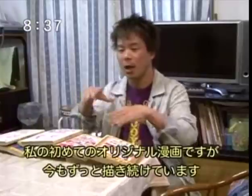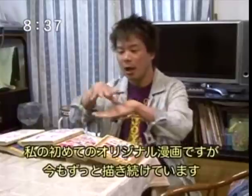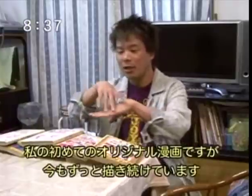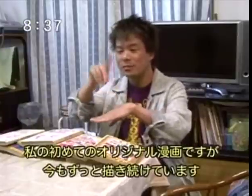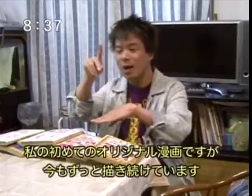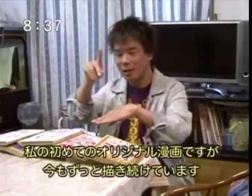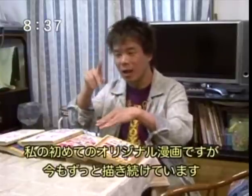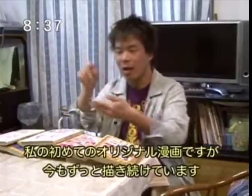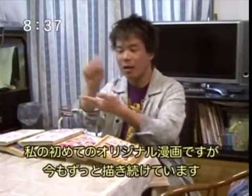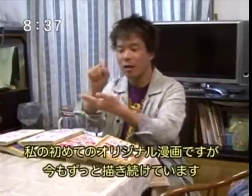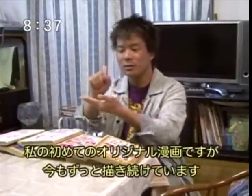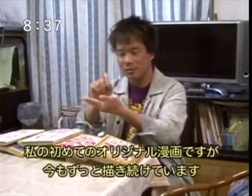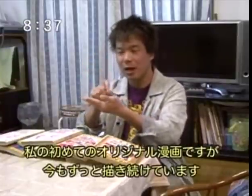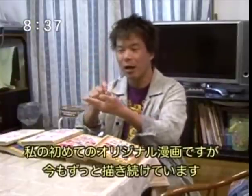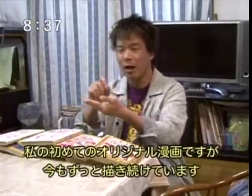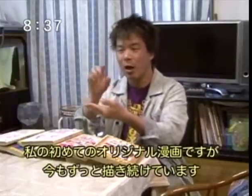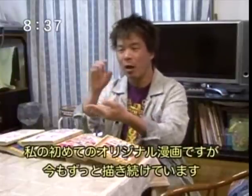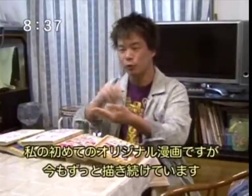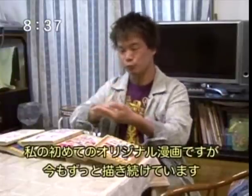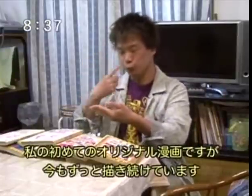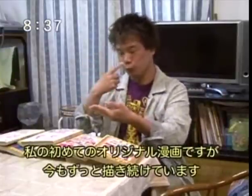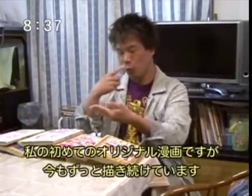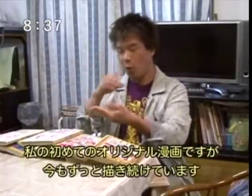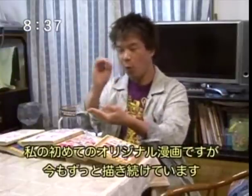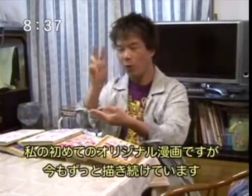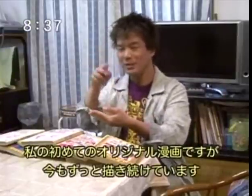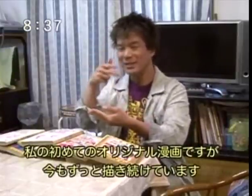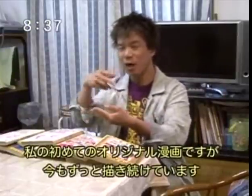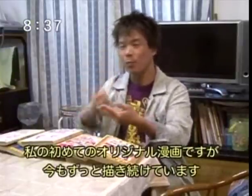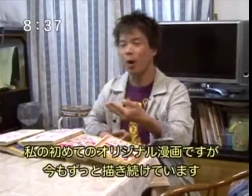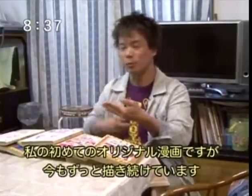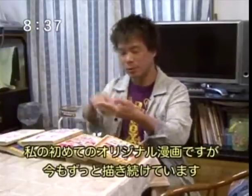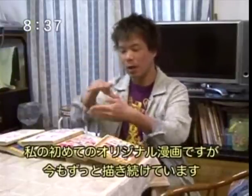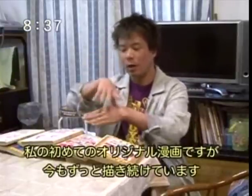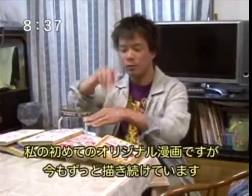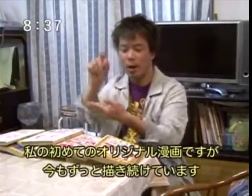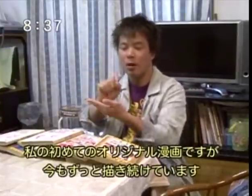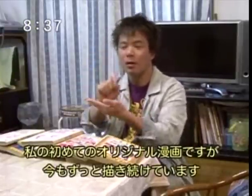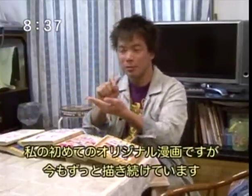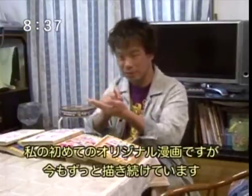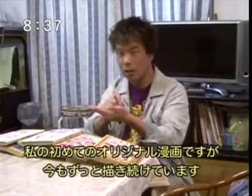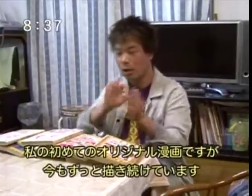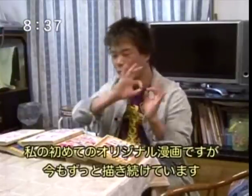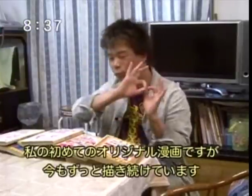私の初めてのオリジナル漫画ですが、今もずっと描き続けています。